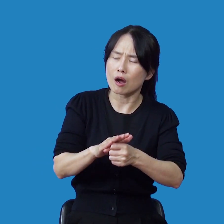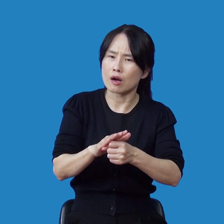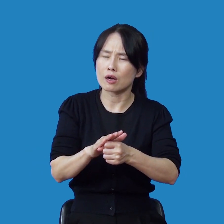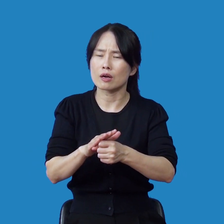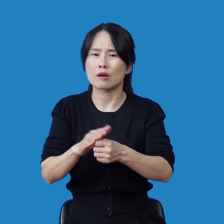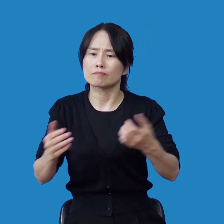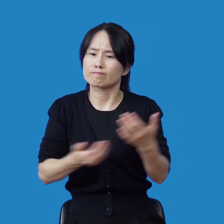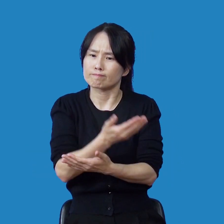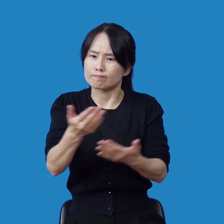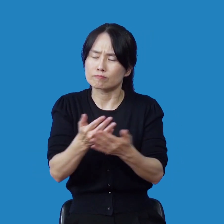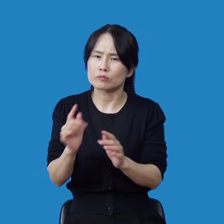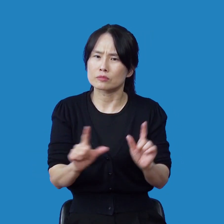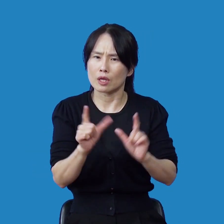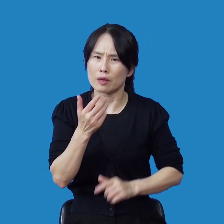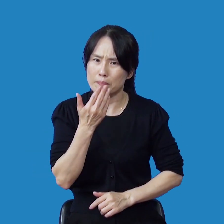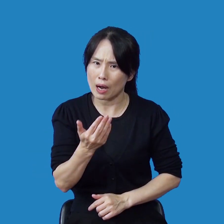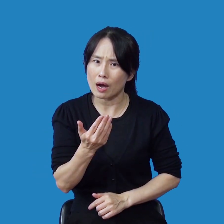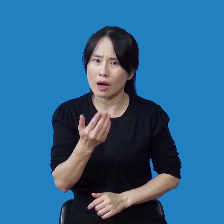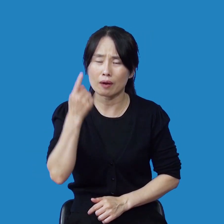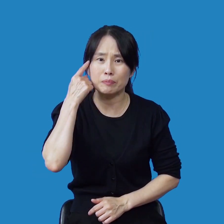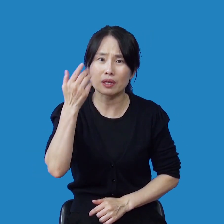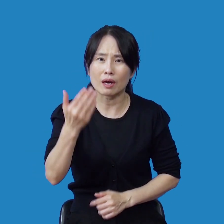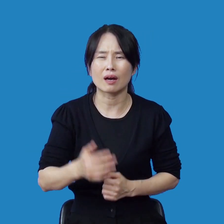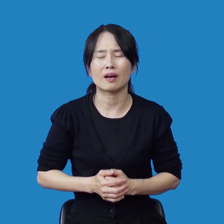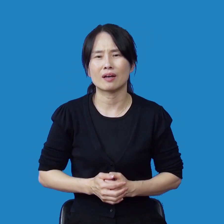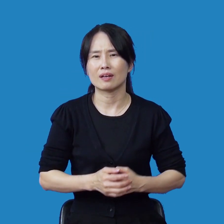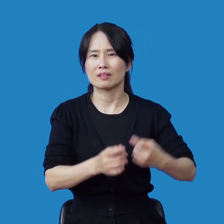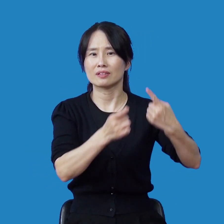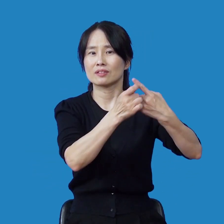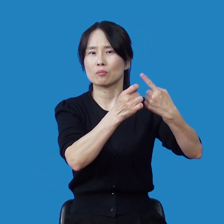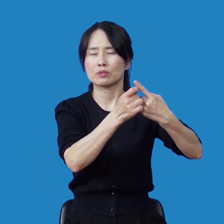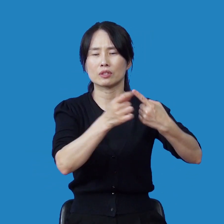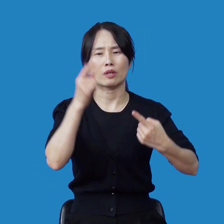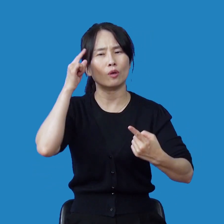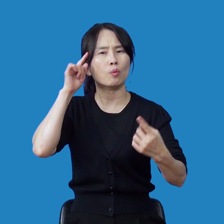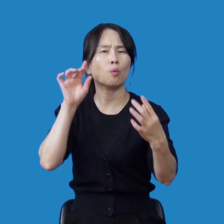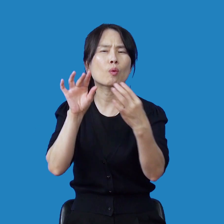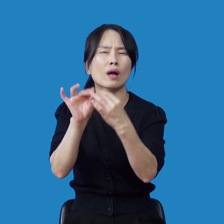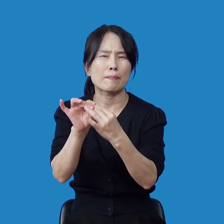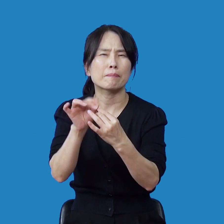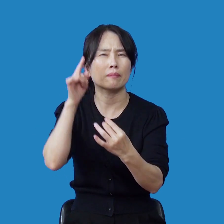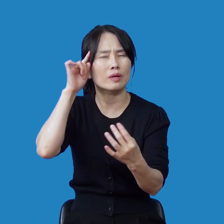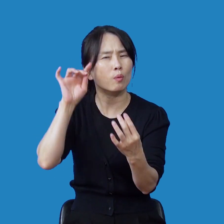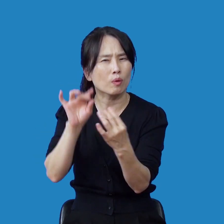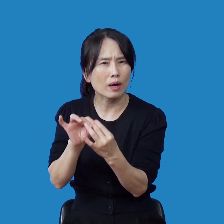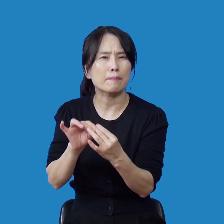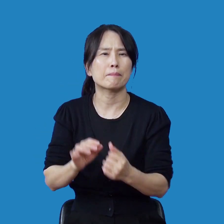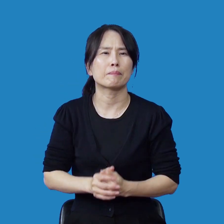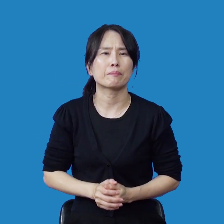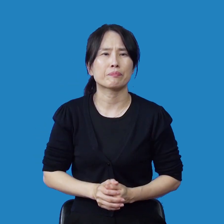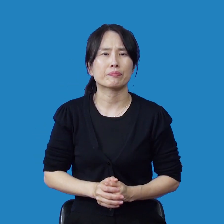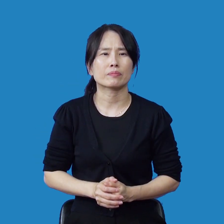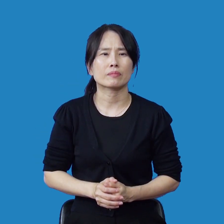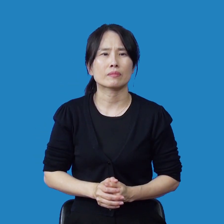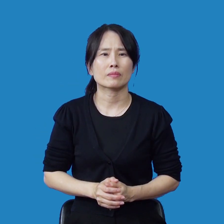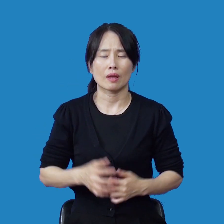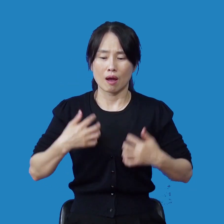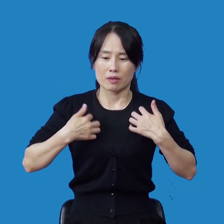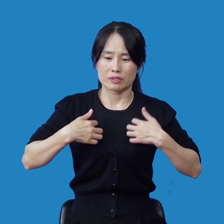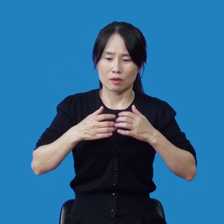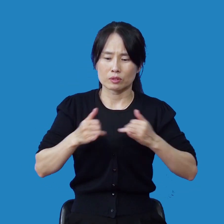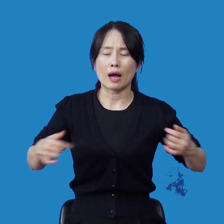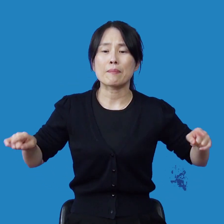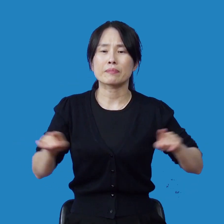있는가? 그 문제입니다. 첫째는 공감입니다. 15절에 즐거워하는